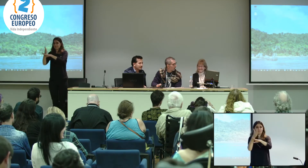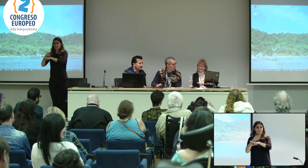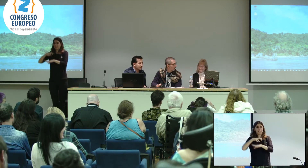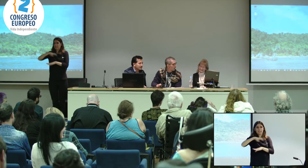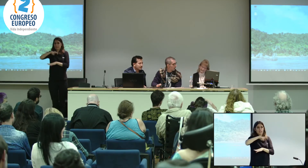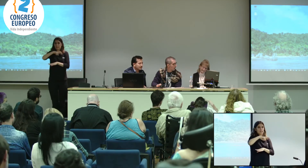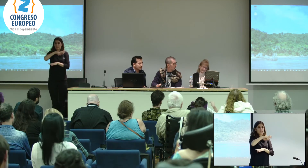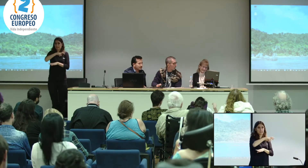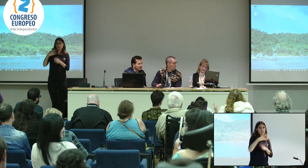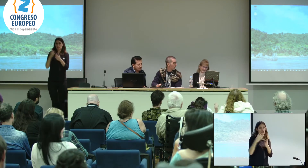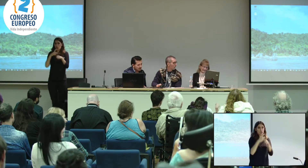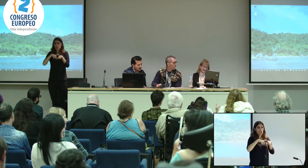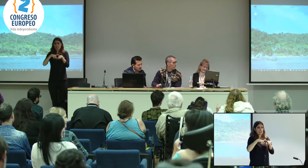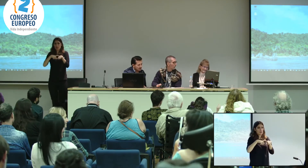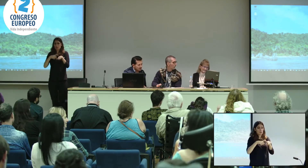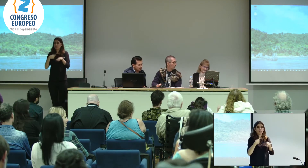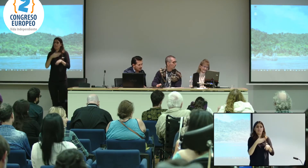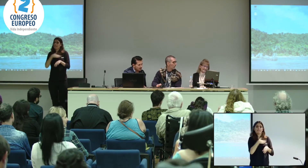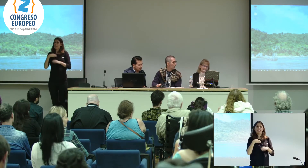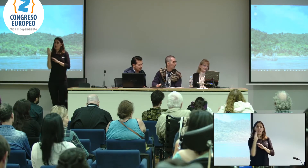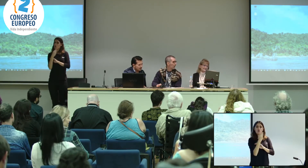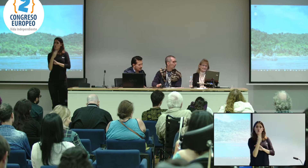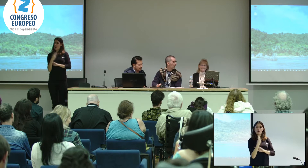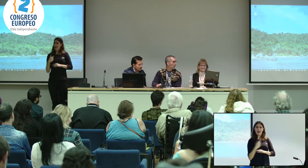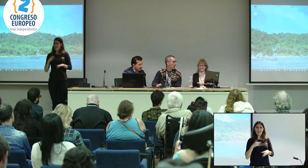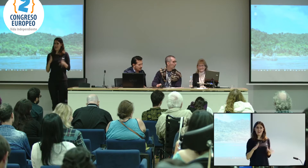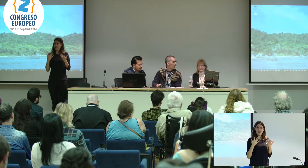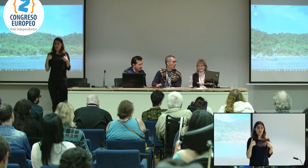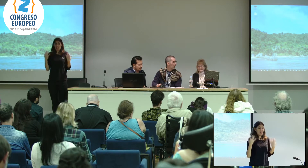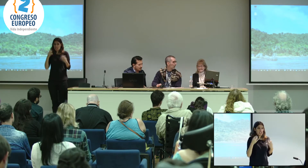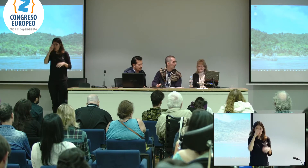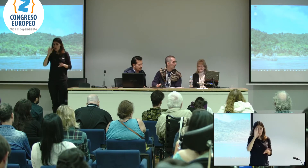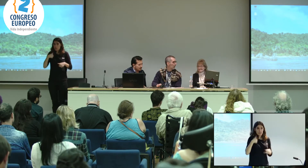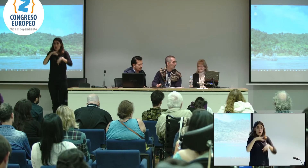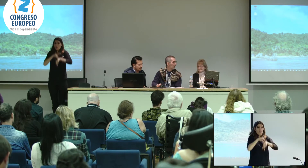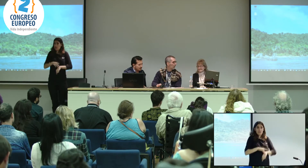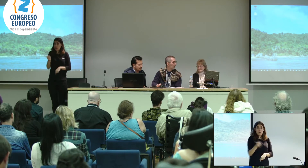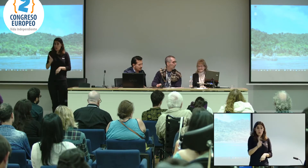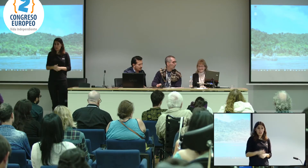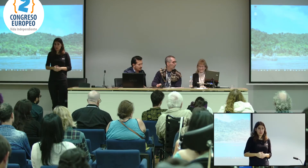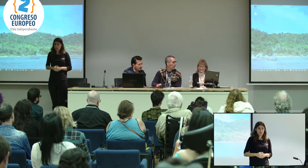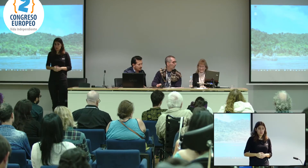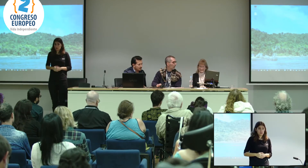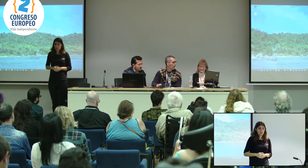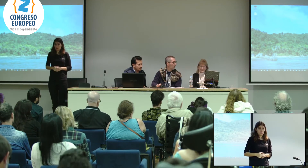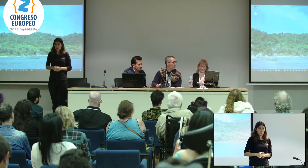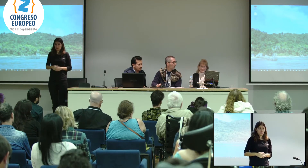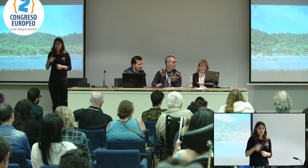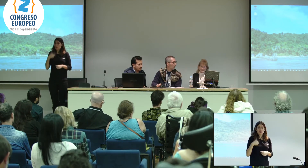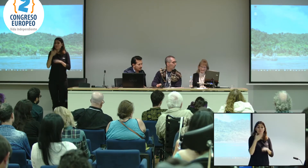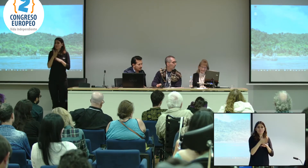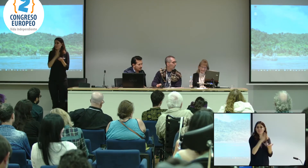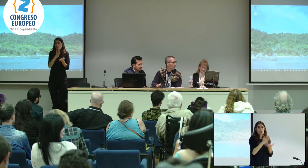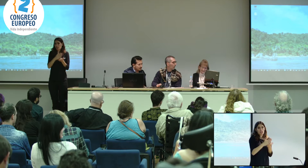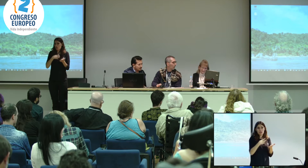de todo tipo que pretendían curarme. No sé de qué. Yo no estoy enferma. No asistí a la escuela